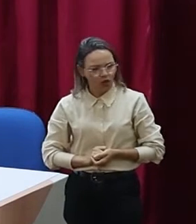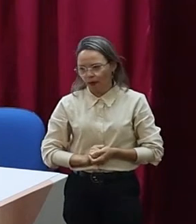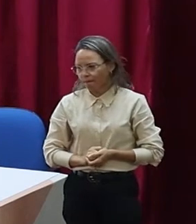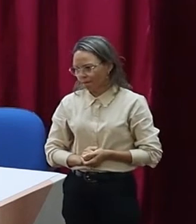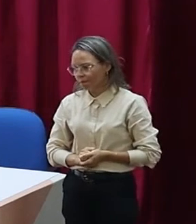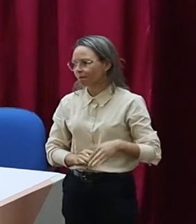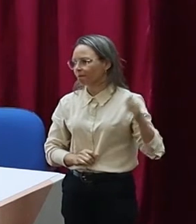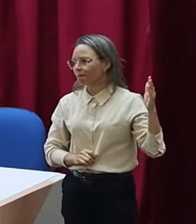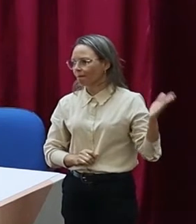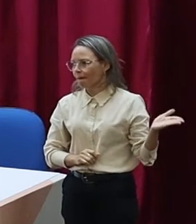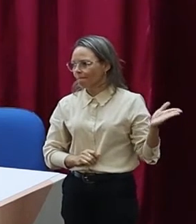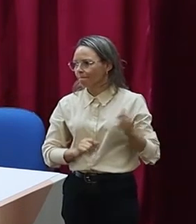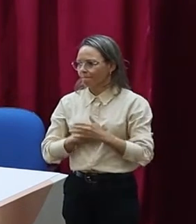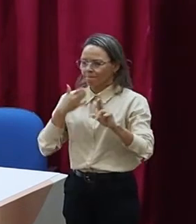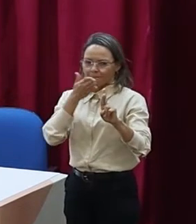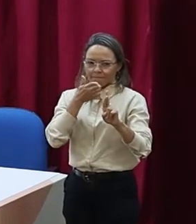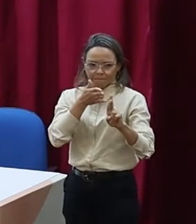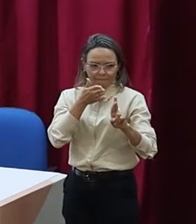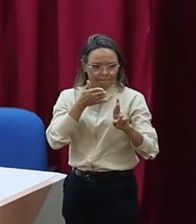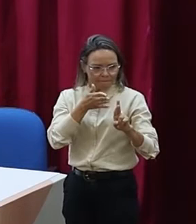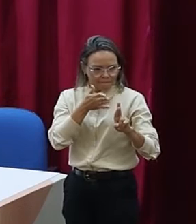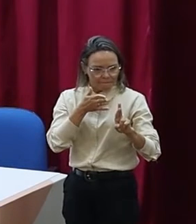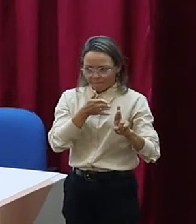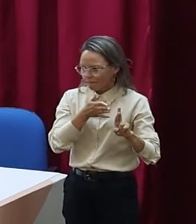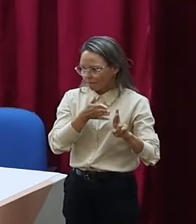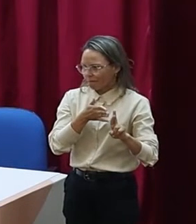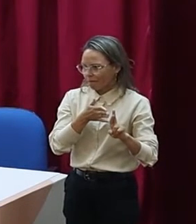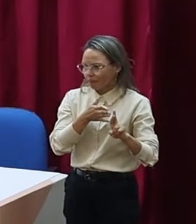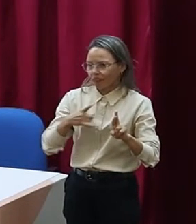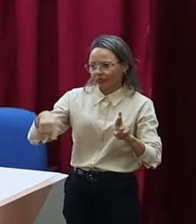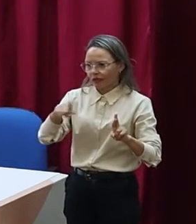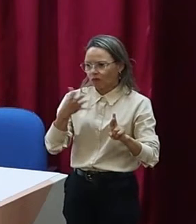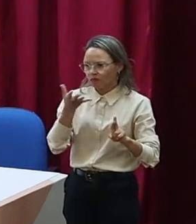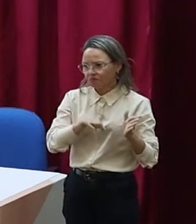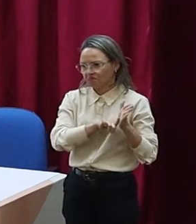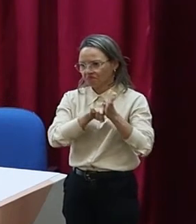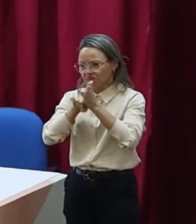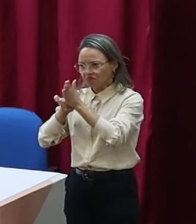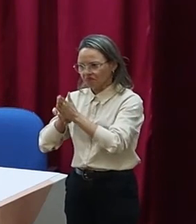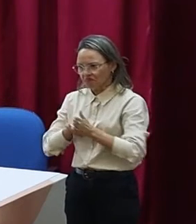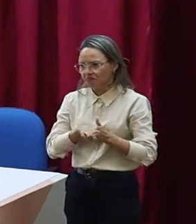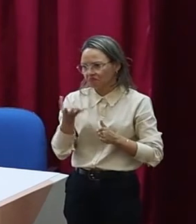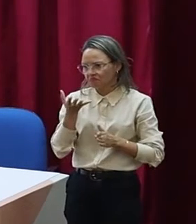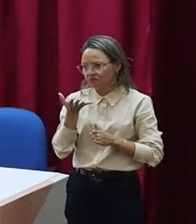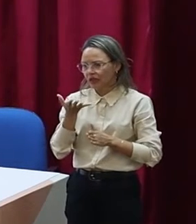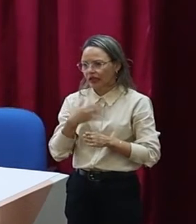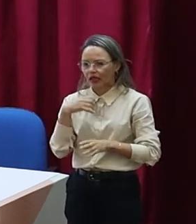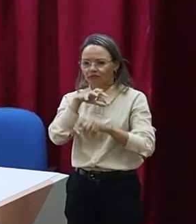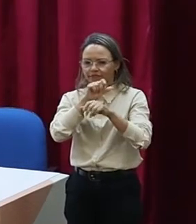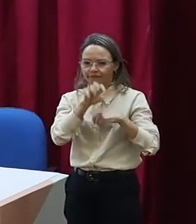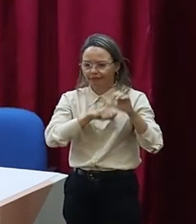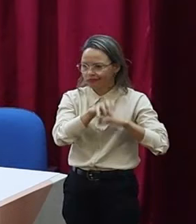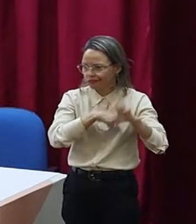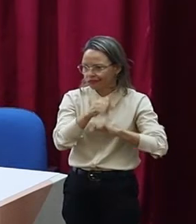Eu coloco aqui as referências bibliográficas, caso os pesquisadores aqui presentes queiram ter acesso às obras citadas